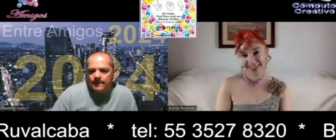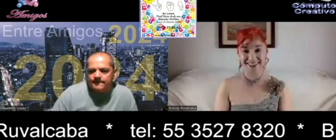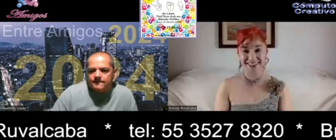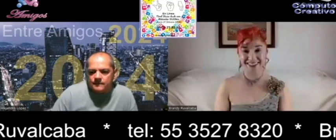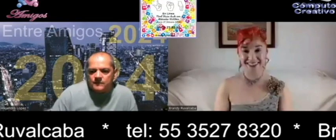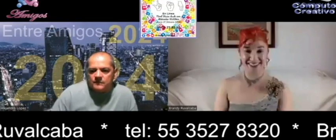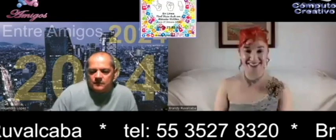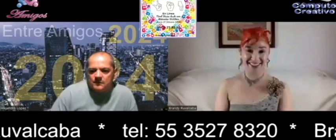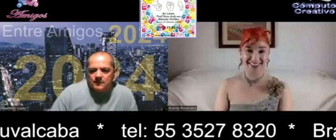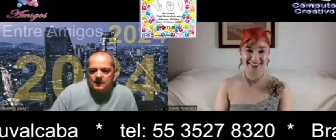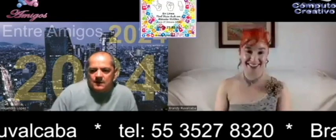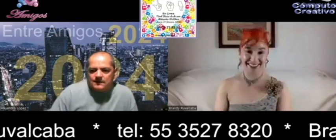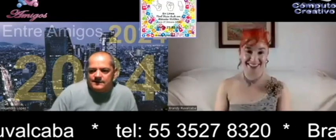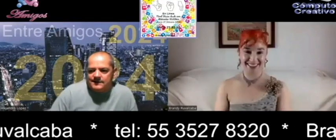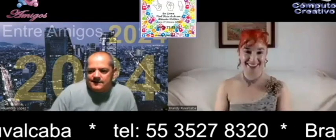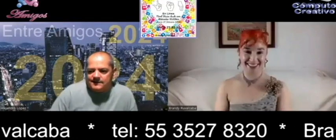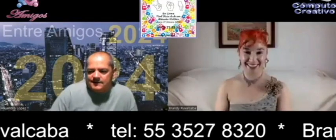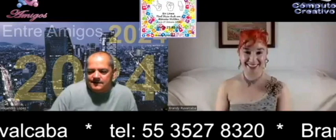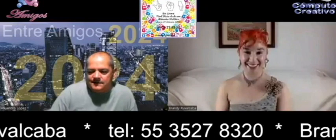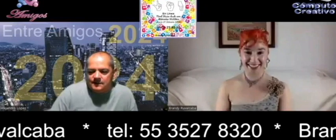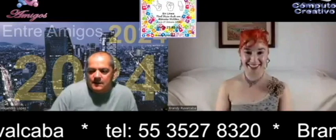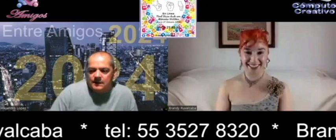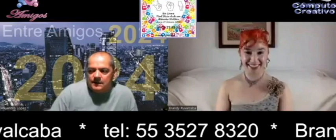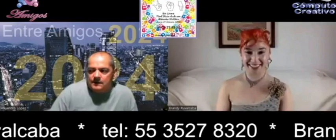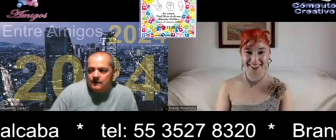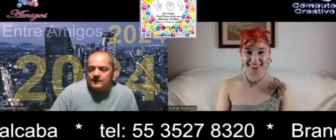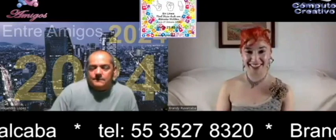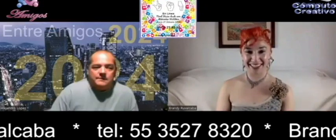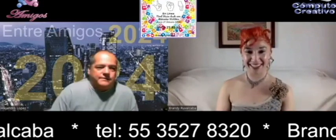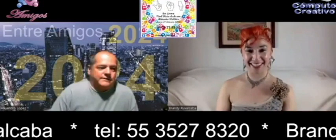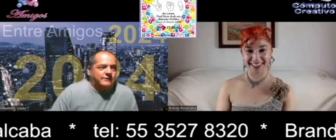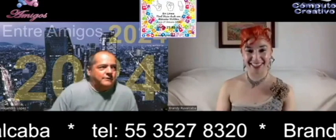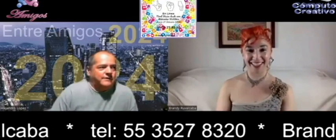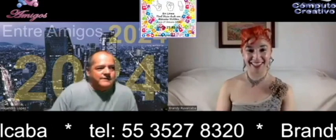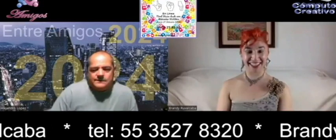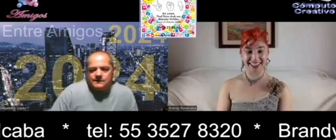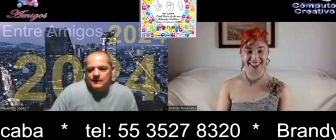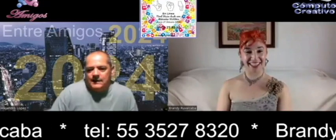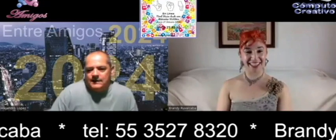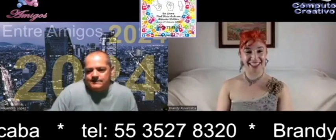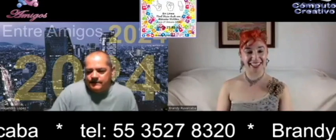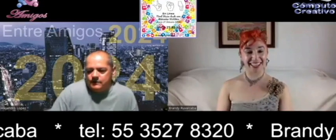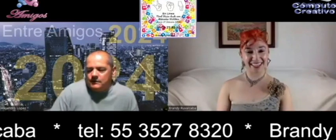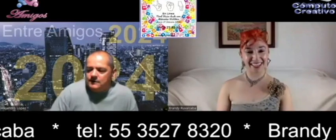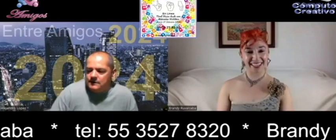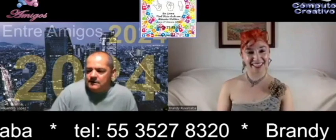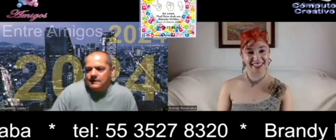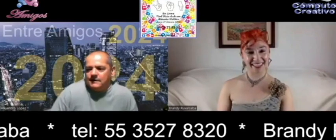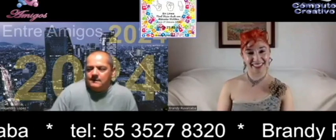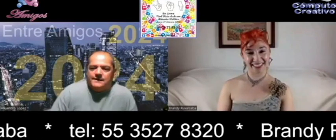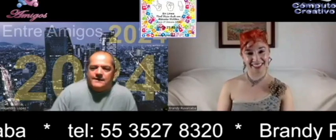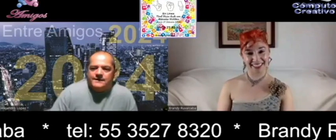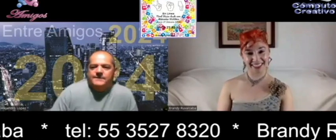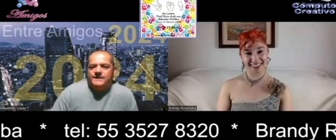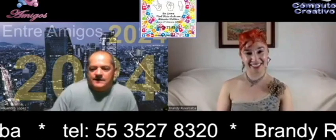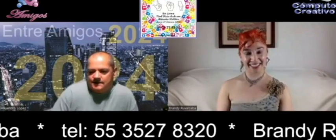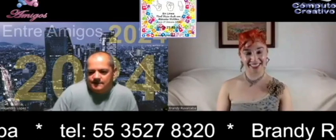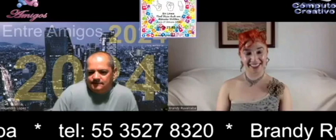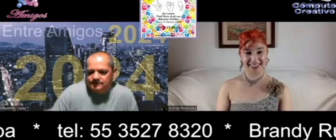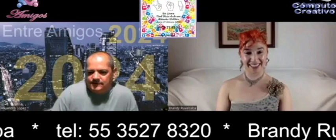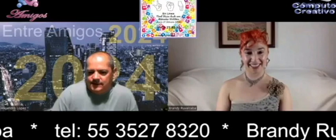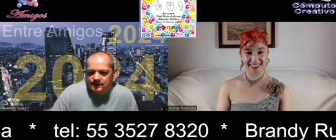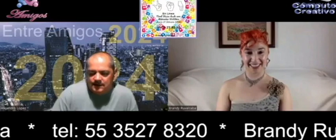ciertas variantes. así es, así es. Y no, y también, pues, como dices, el español que hablan en